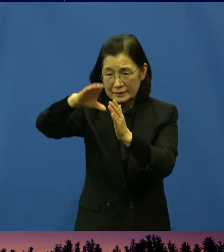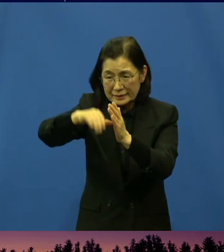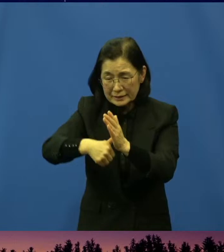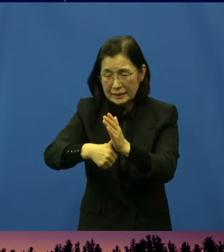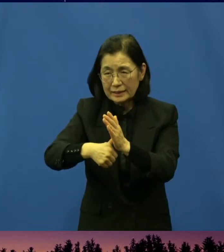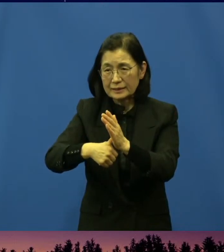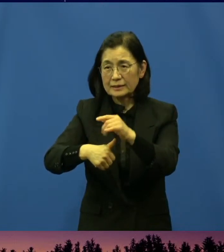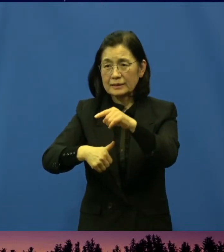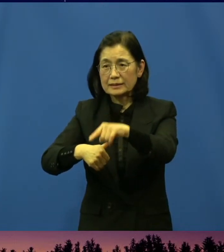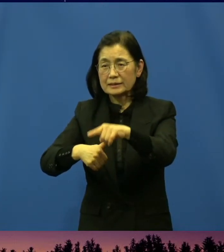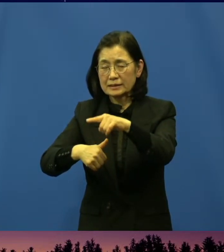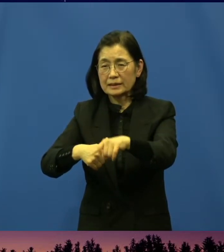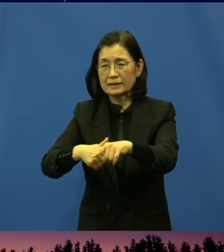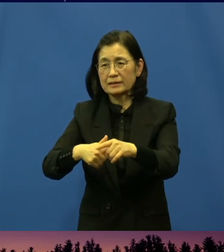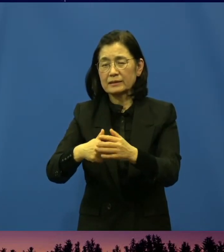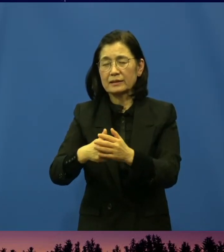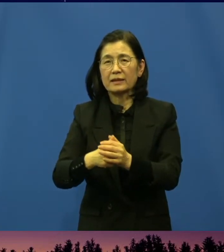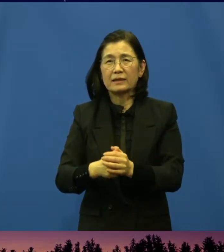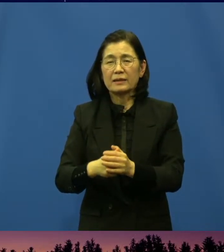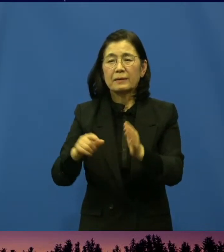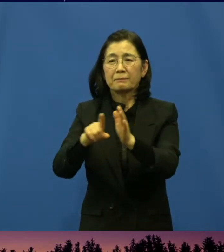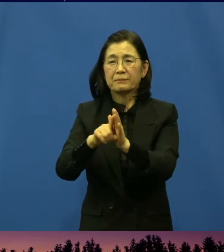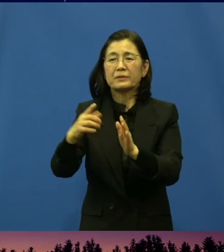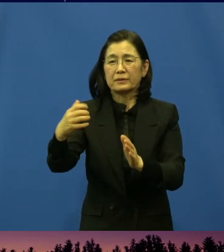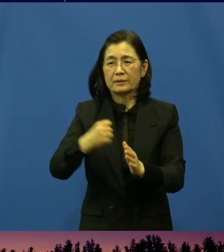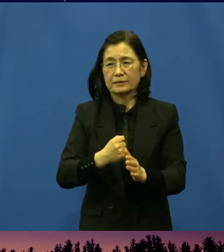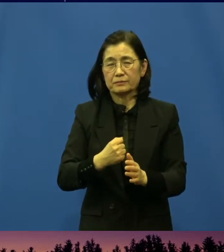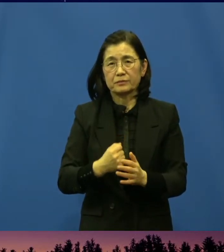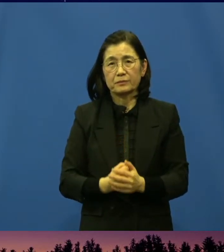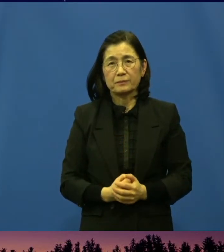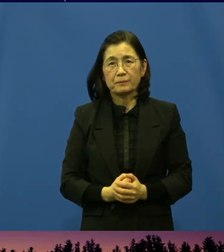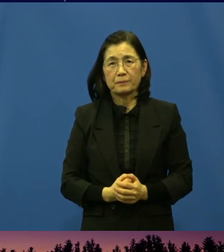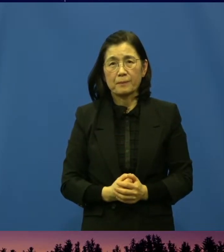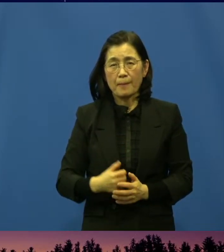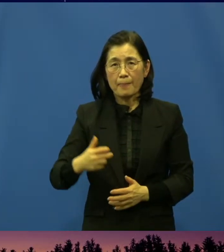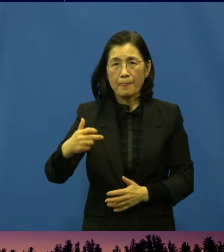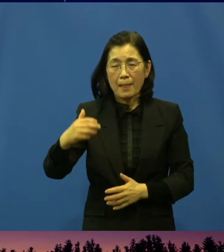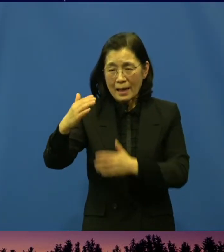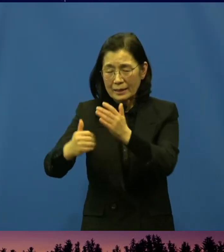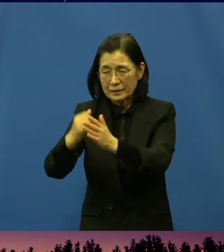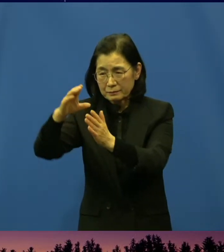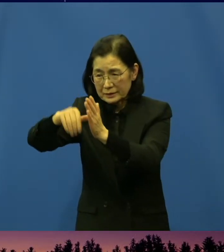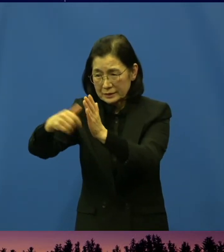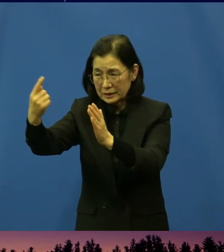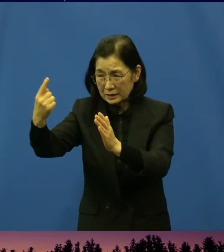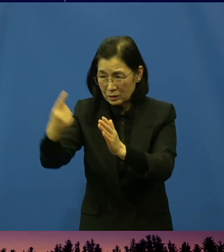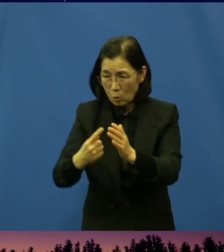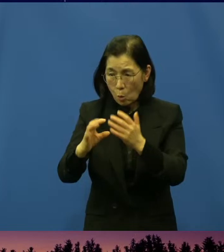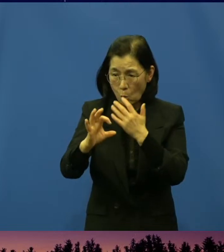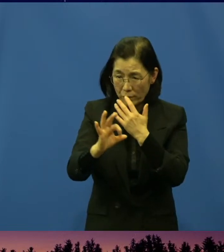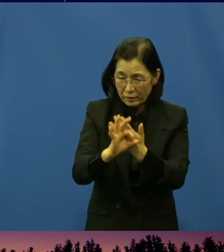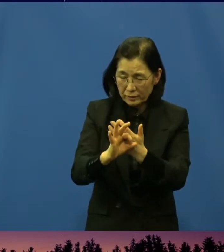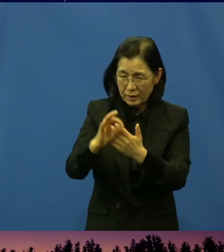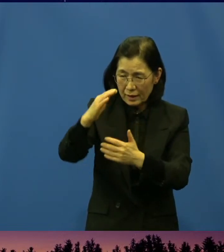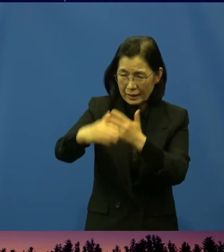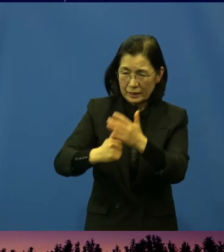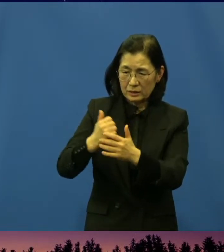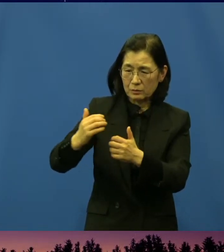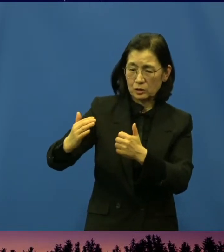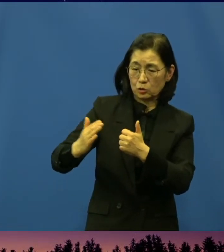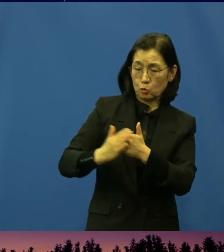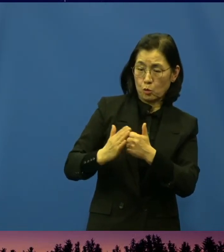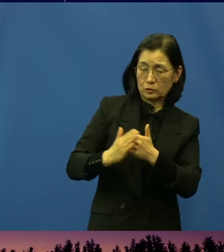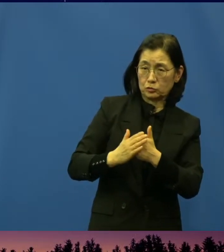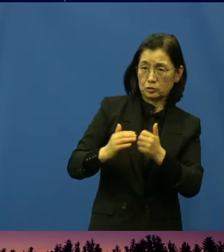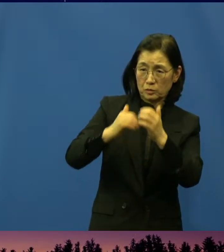아무리 사람들이 달라붙어가지고 해도 안 되는데 카이로스가 오면 하나님이 딱 개입하시면 한순간에 이루어집니다.